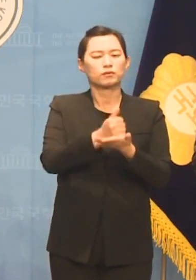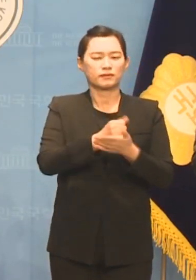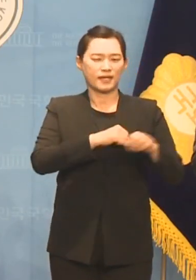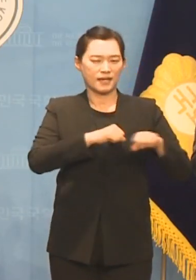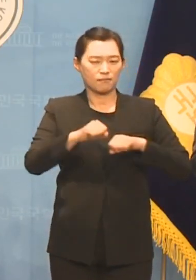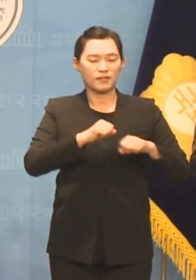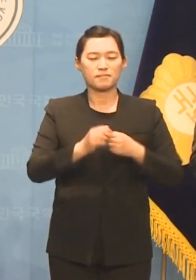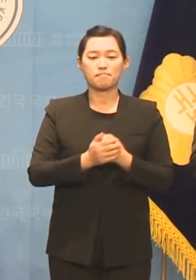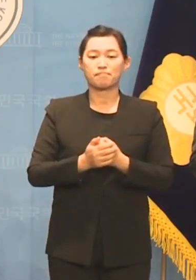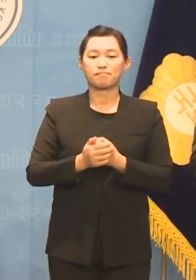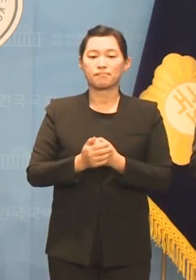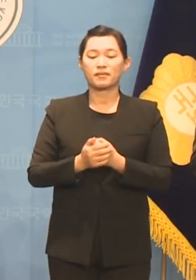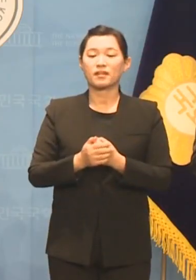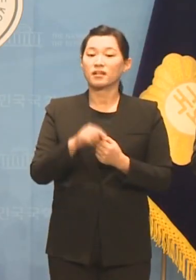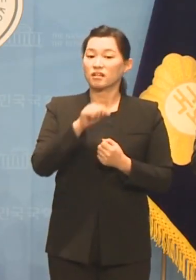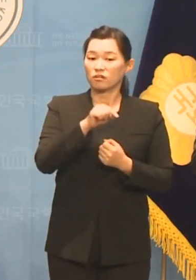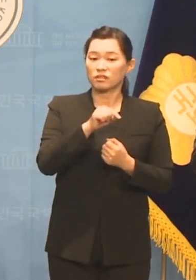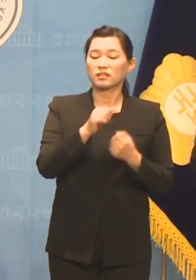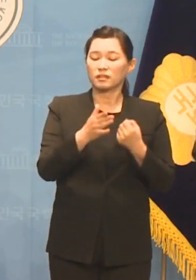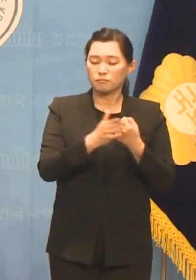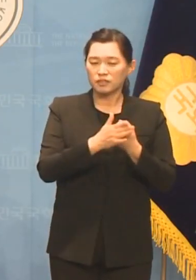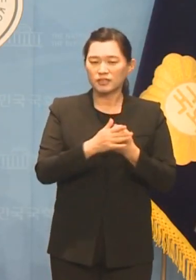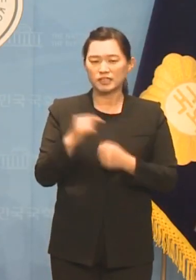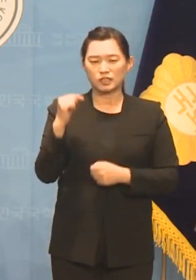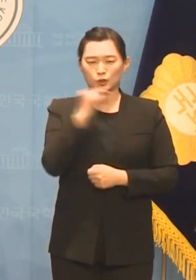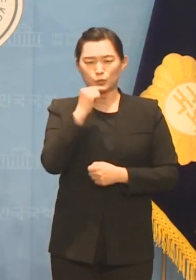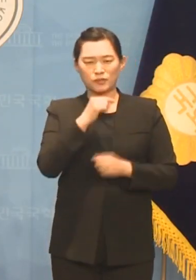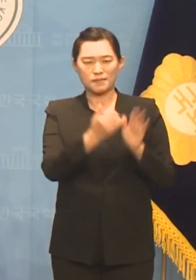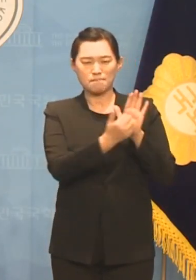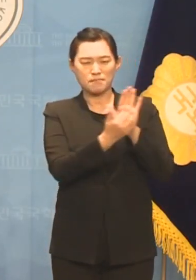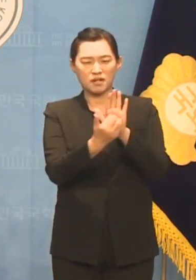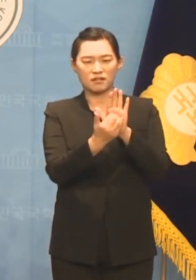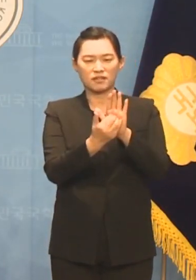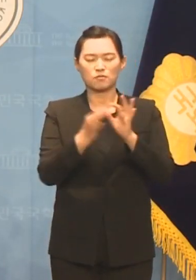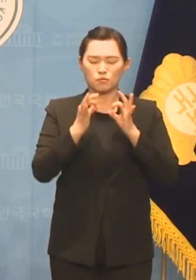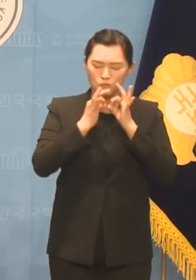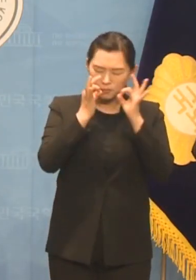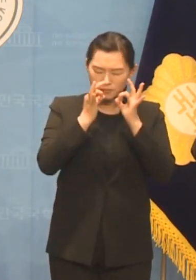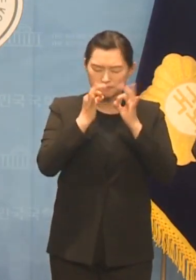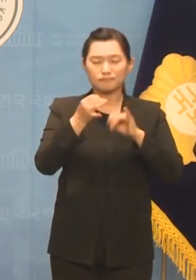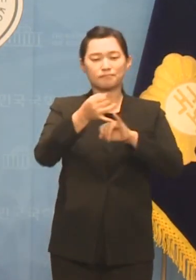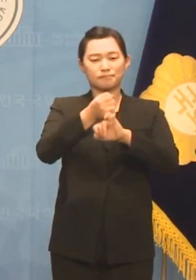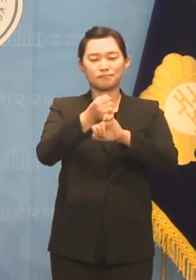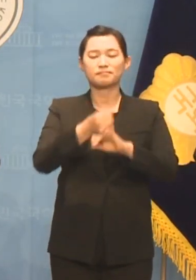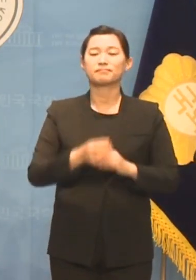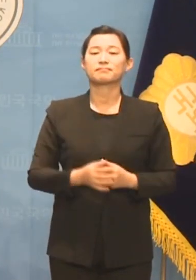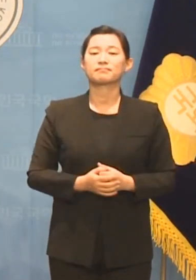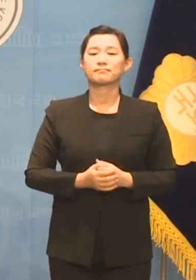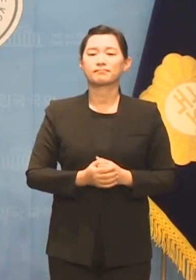행위입니다. 민주파출소는 이를 철저하게 차단하는 데 최선의 노력을 다하겠습니다.